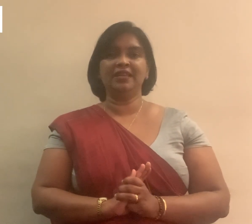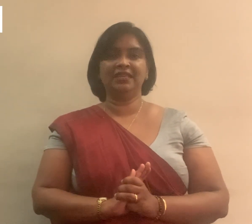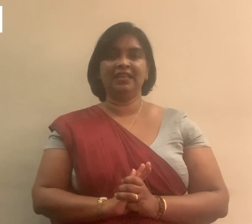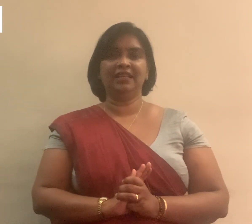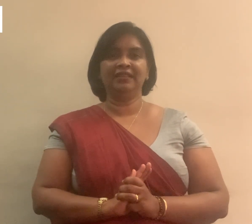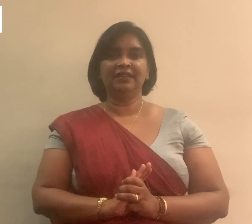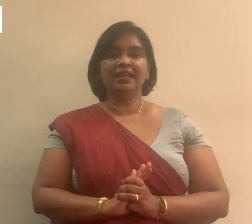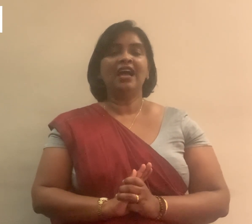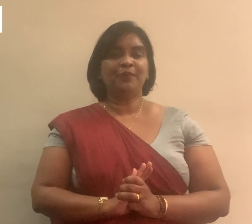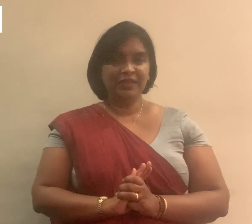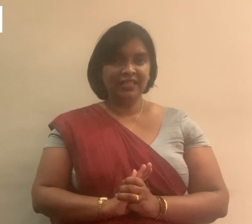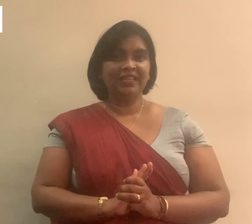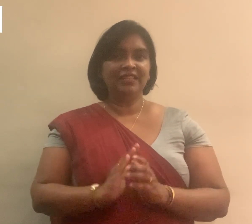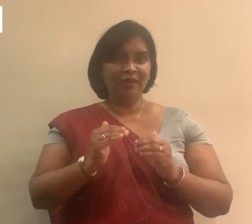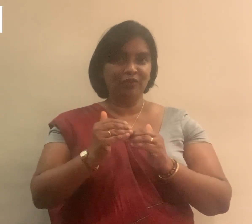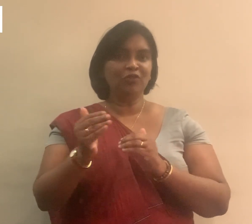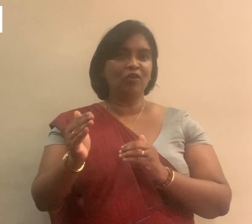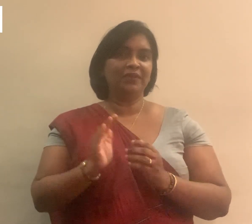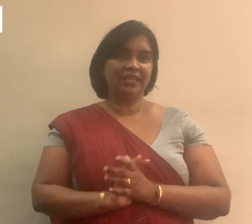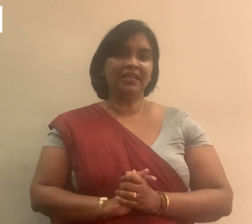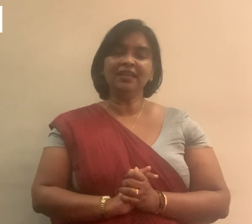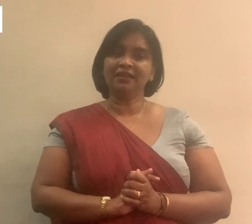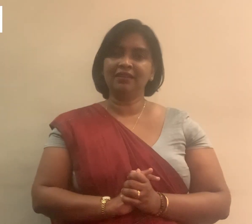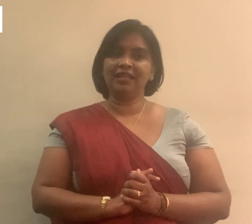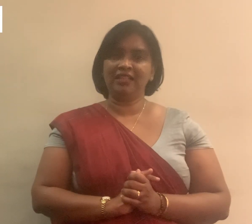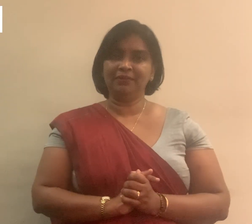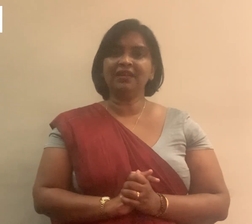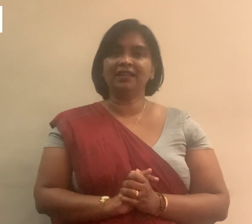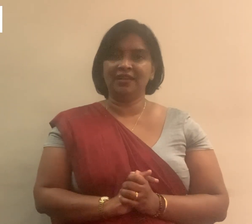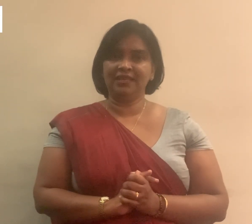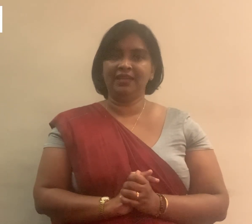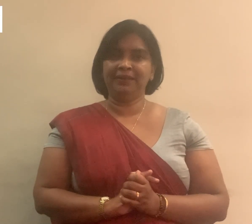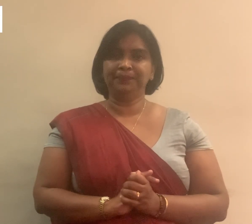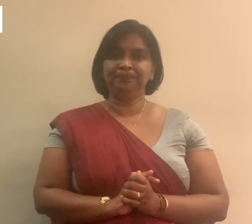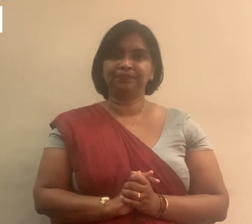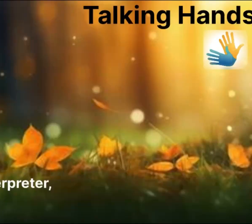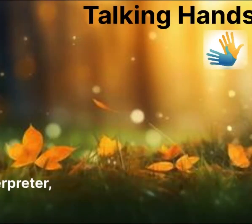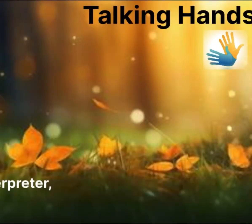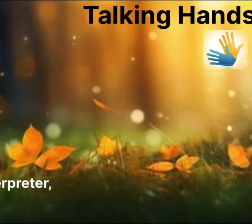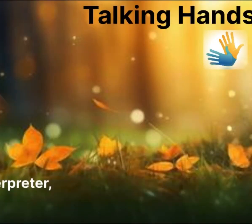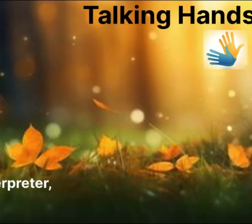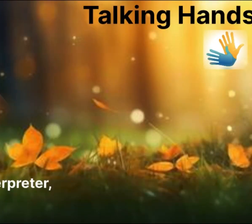කියලා. අපි ඉදිරියේදී බලමු කොහොමද ඒක ක්‍රියාත්මක කරන්නේ කියලා.